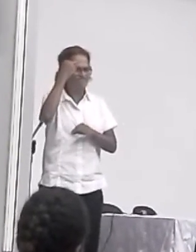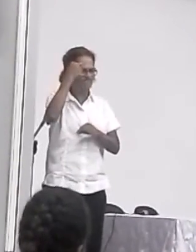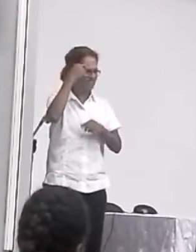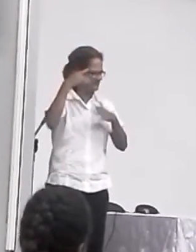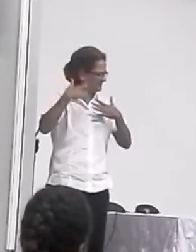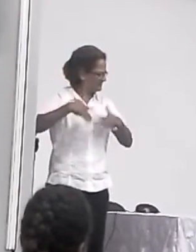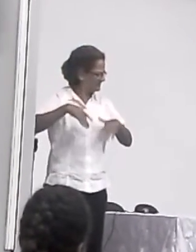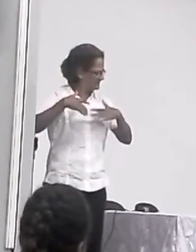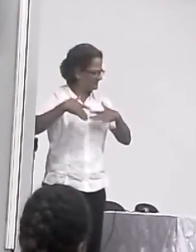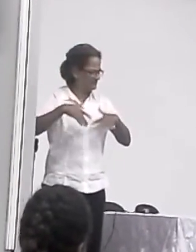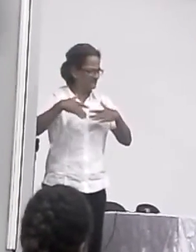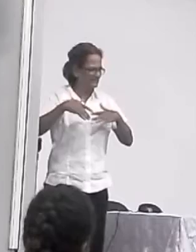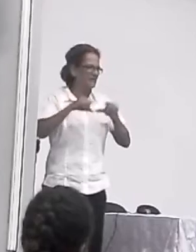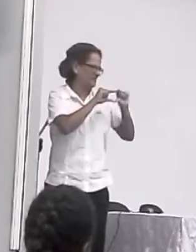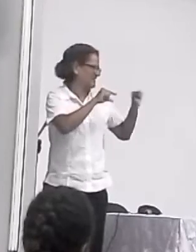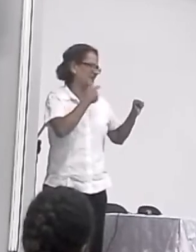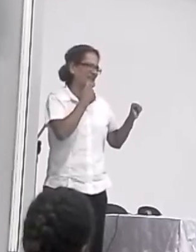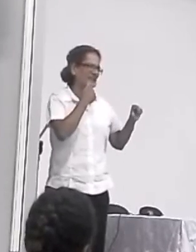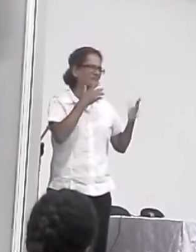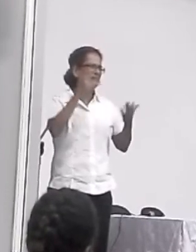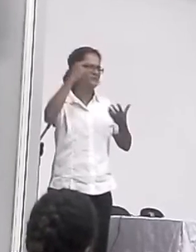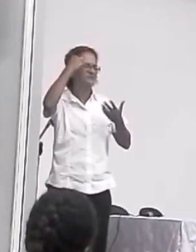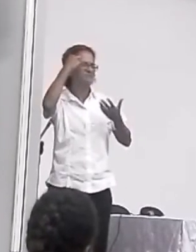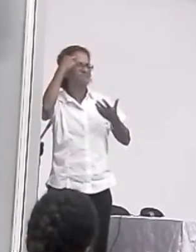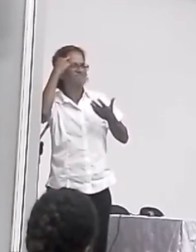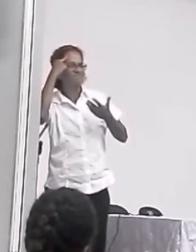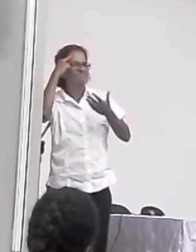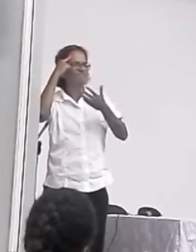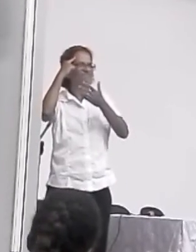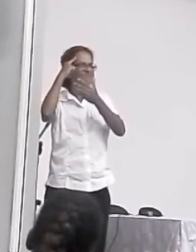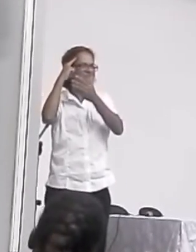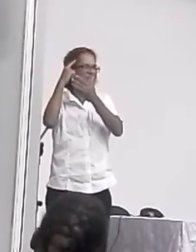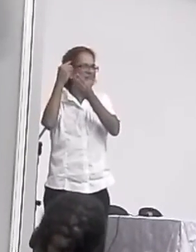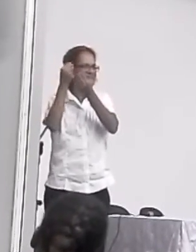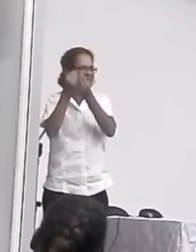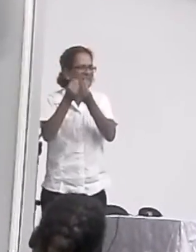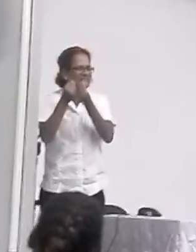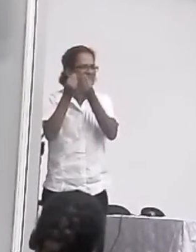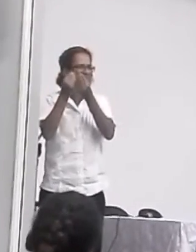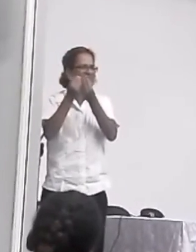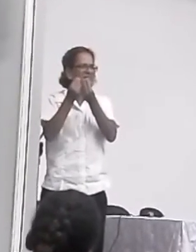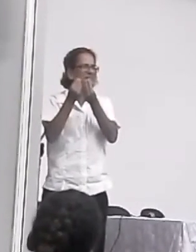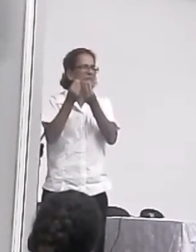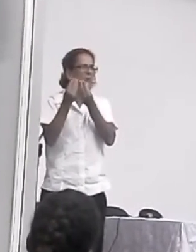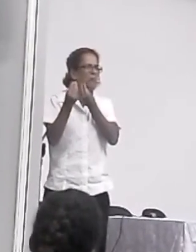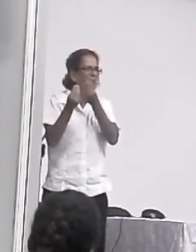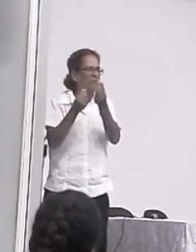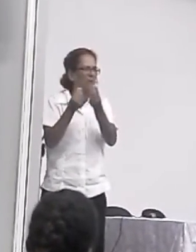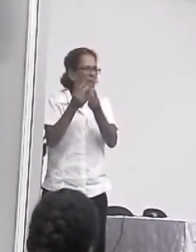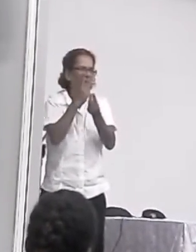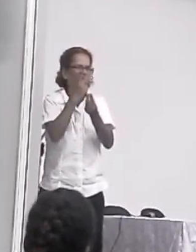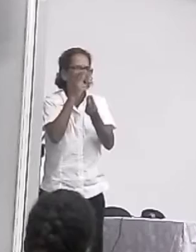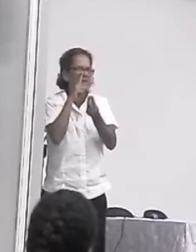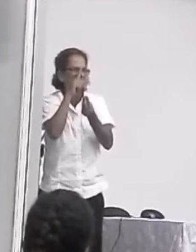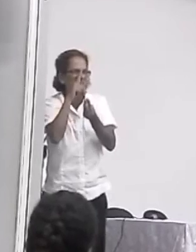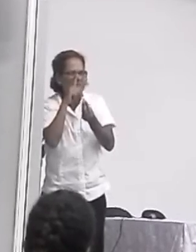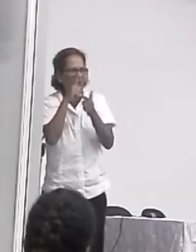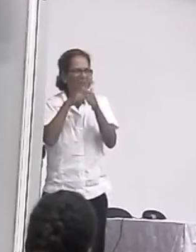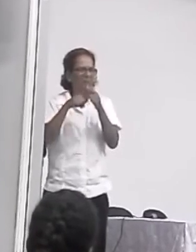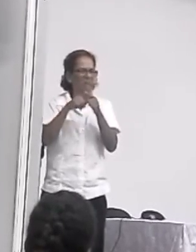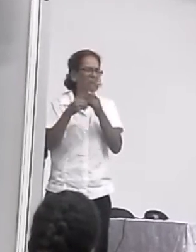melhor em inglês, risk thinking. Agora, o que é isto? Para explicar bem, vou dizer o seguinte: